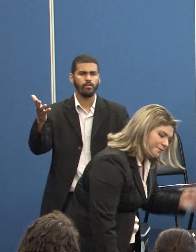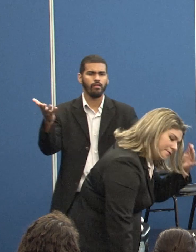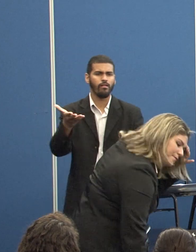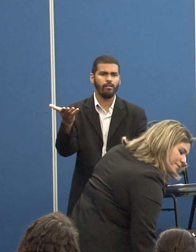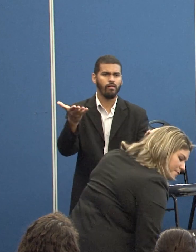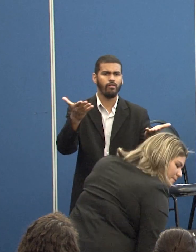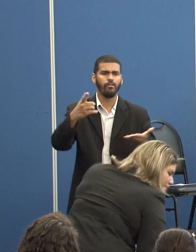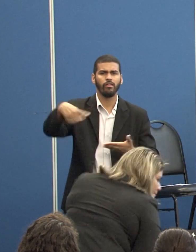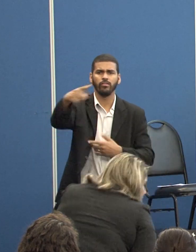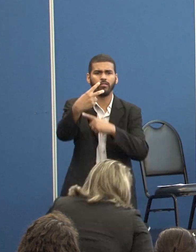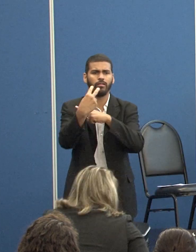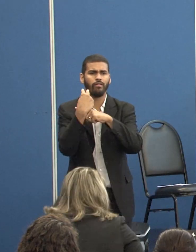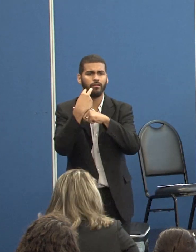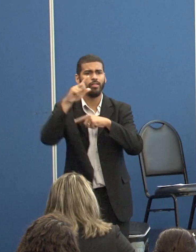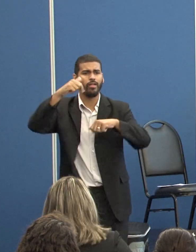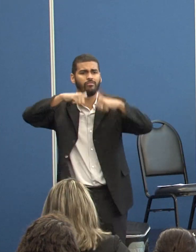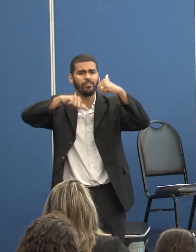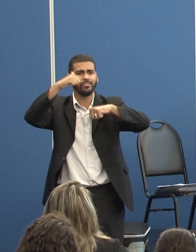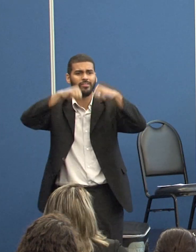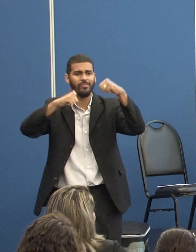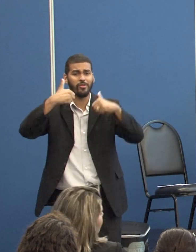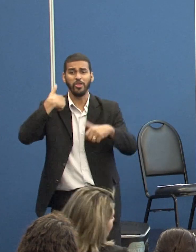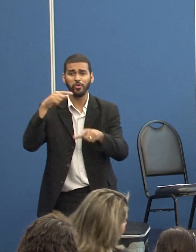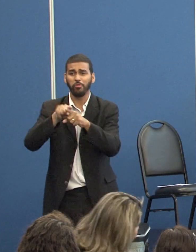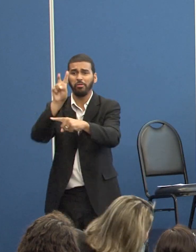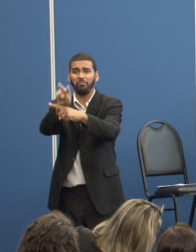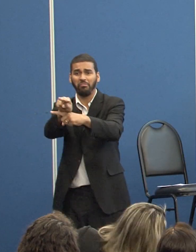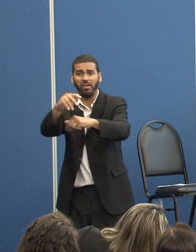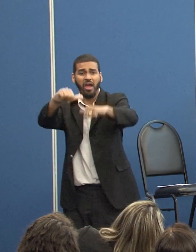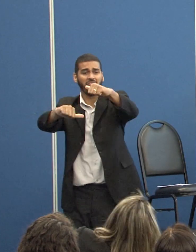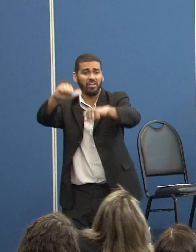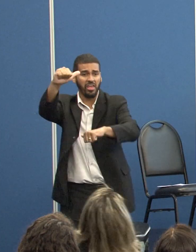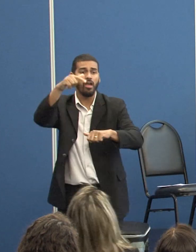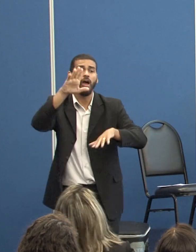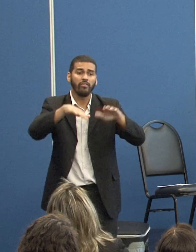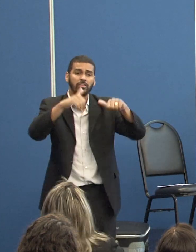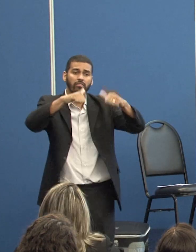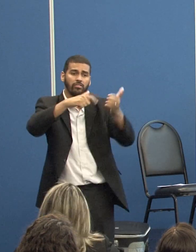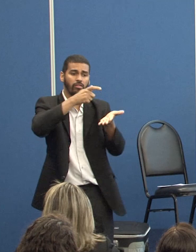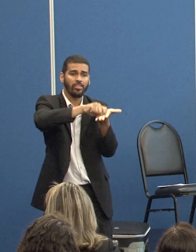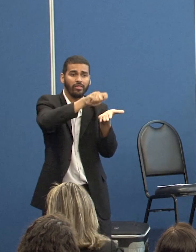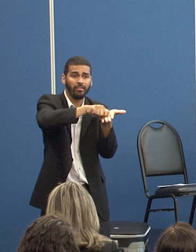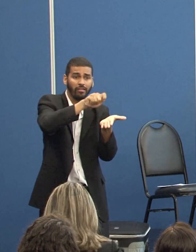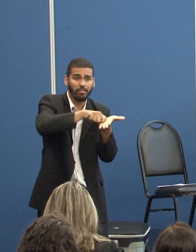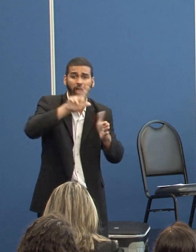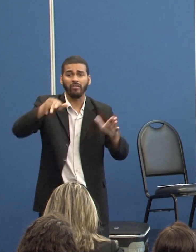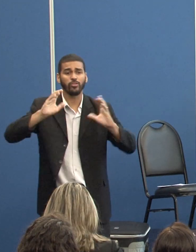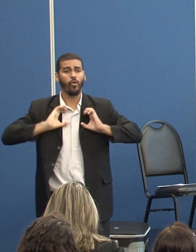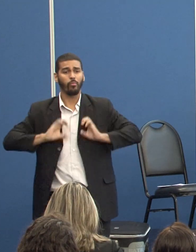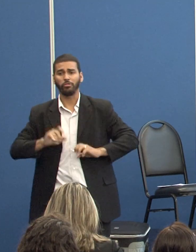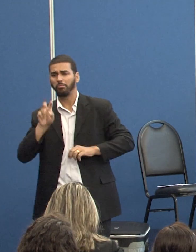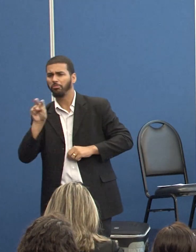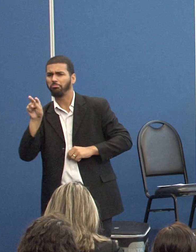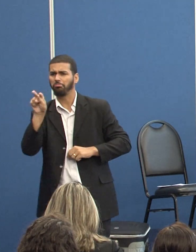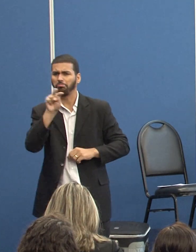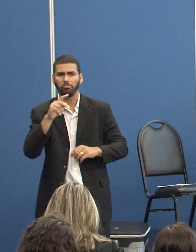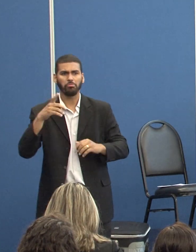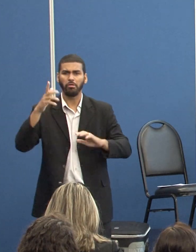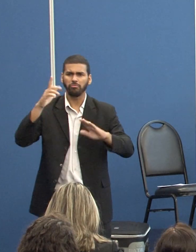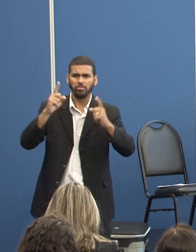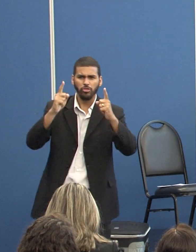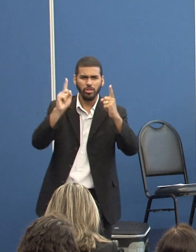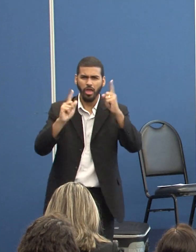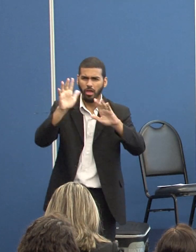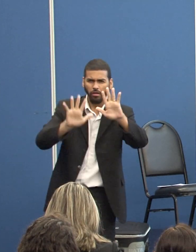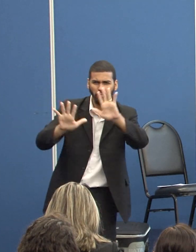avaliando vocês, porque a avaliação ela é expressiva na escrita, ela é expressiva no comportamento, ela é expressiva nos gestos, principalmente